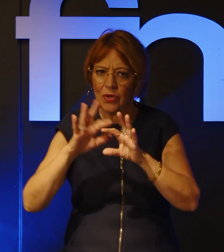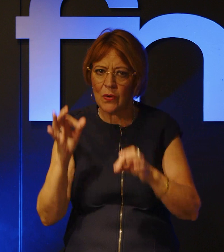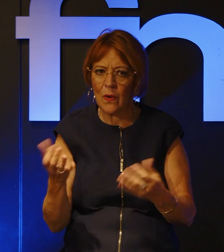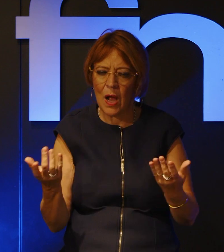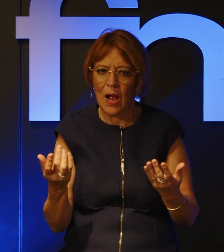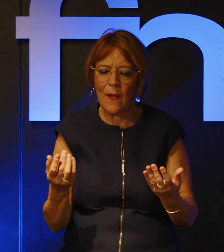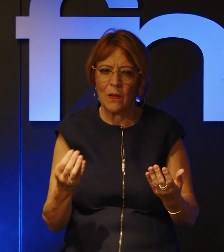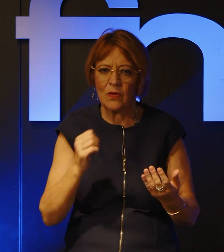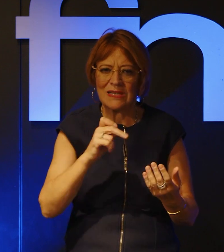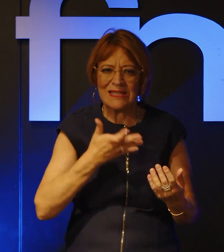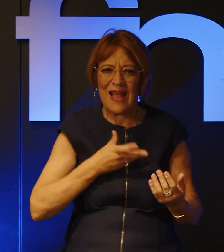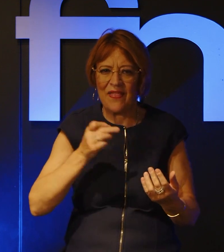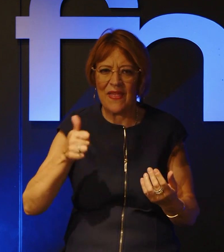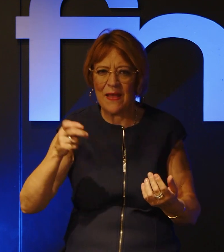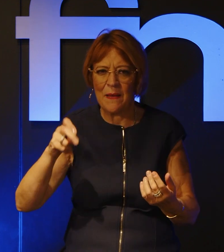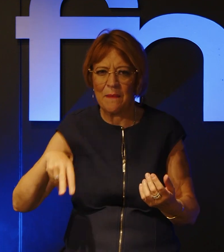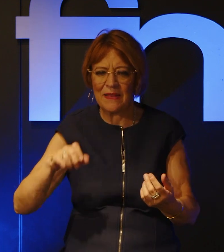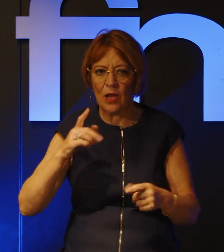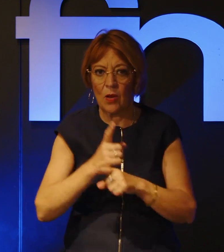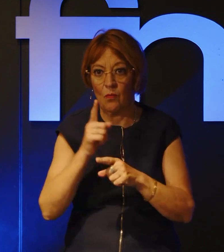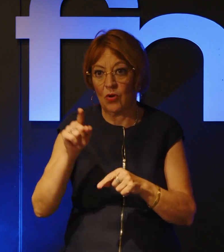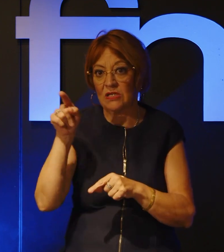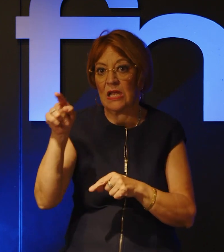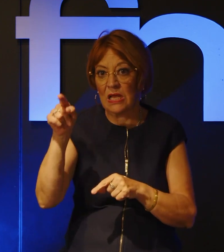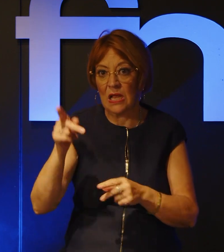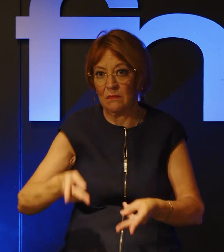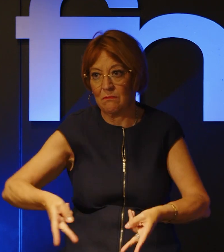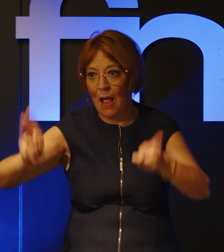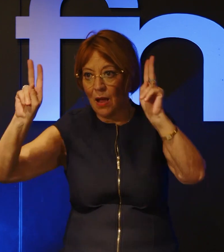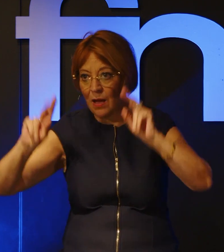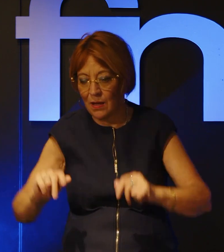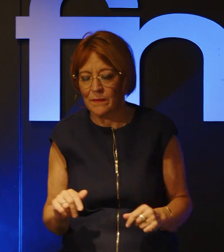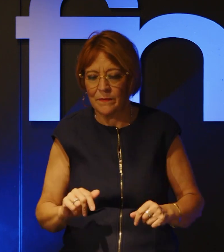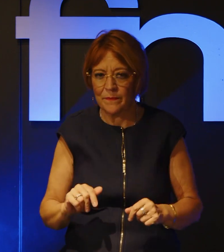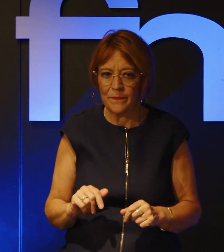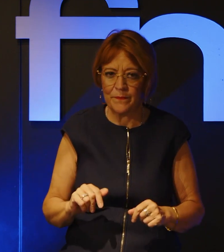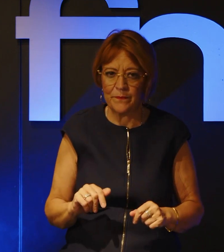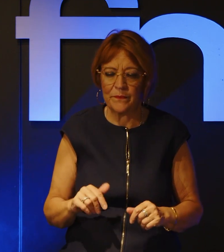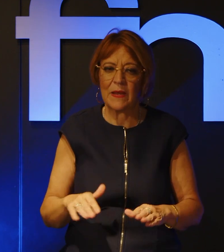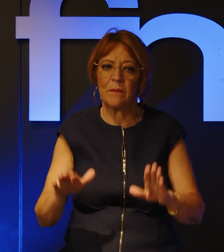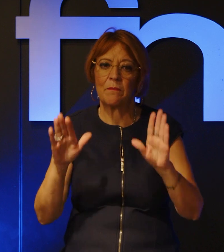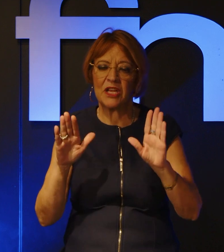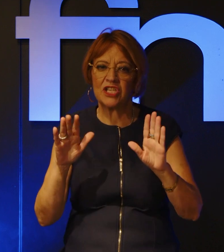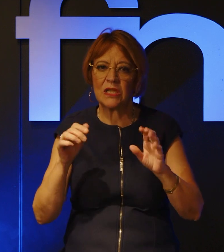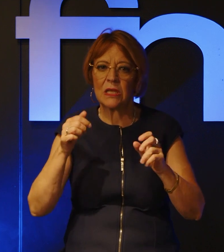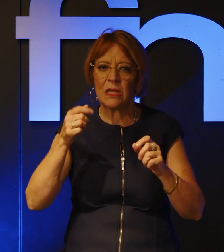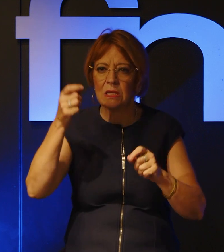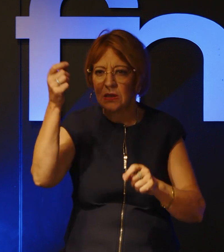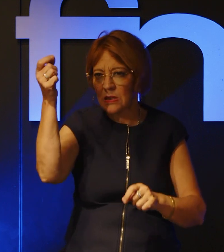o o s da Bandeira pela sua libertação mas os